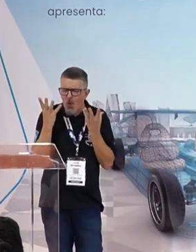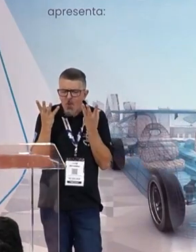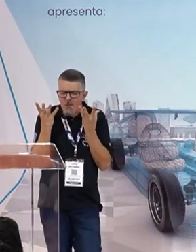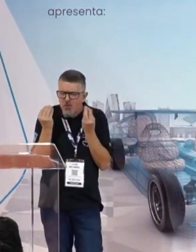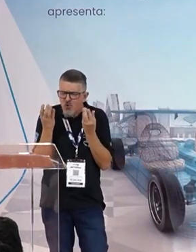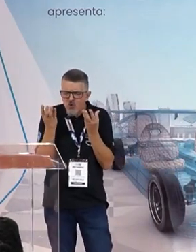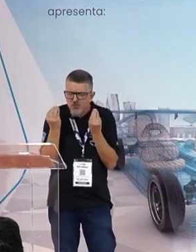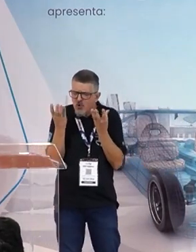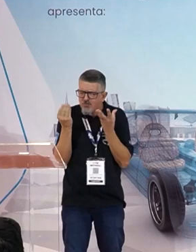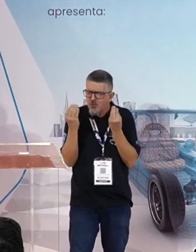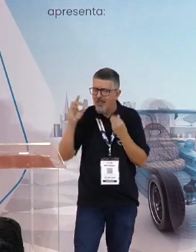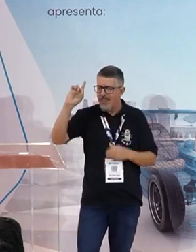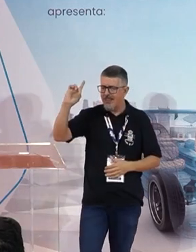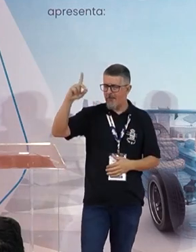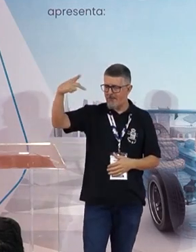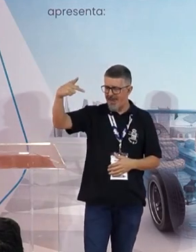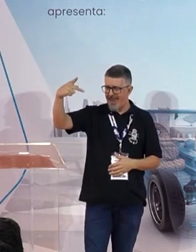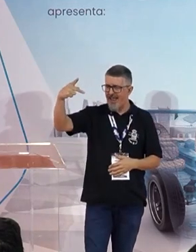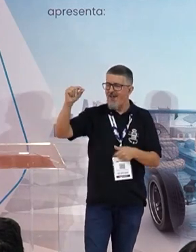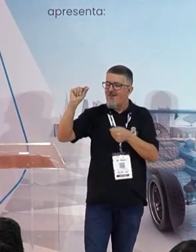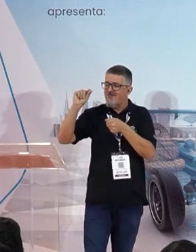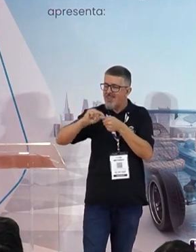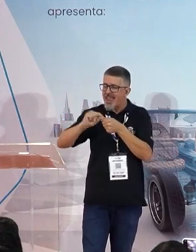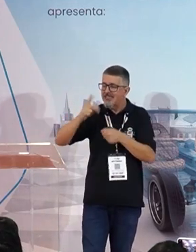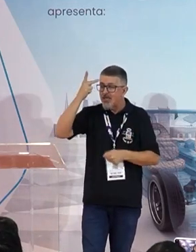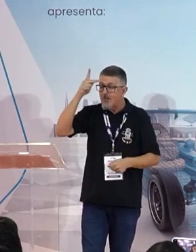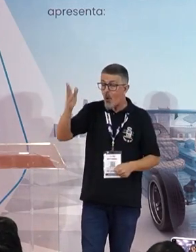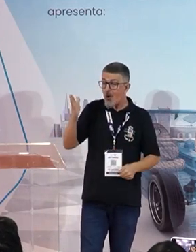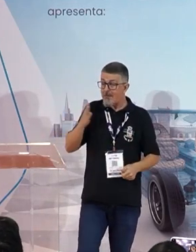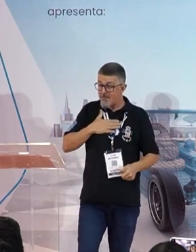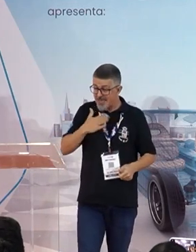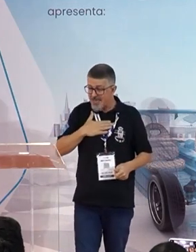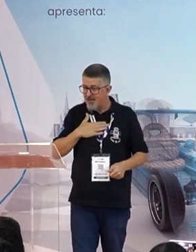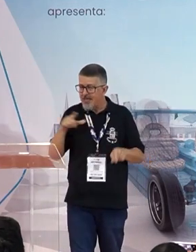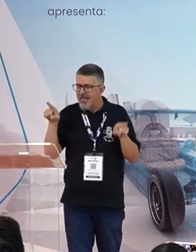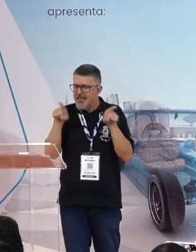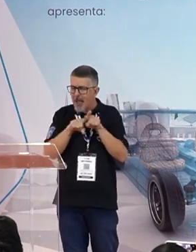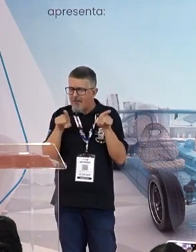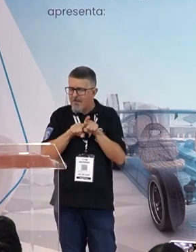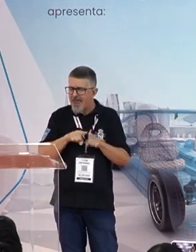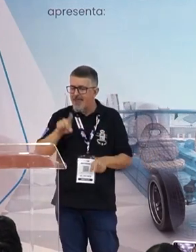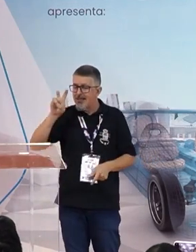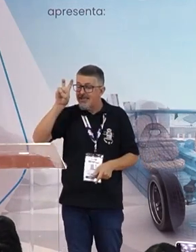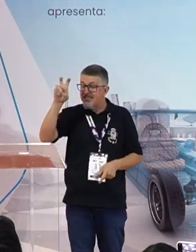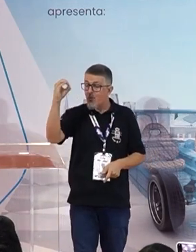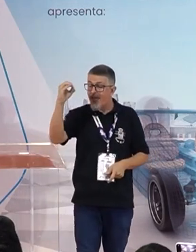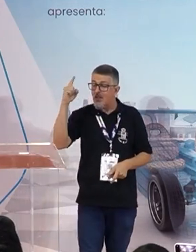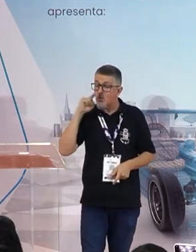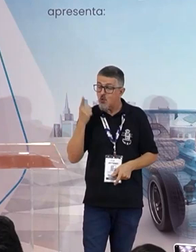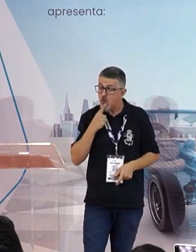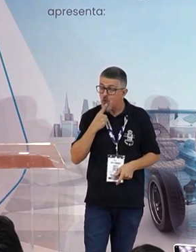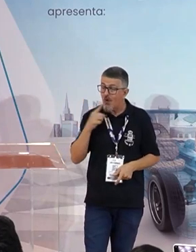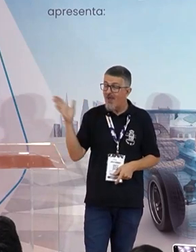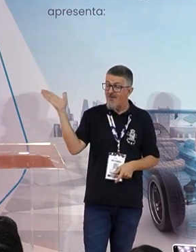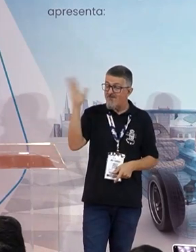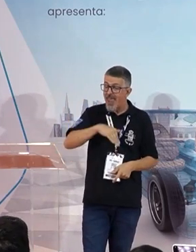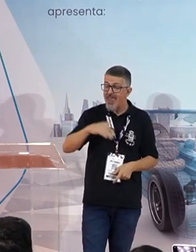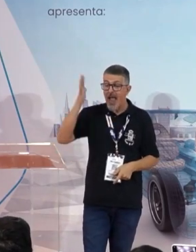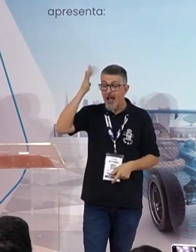demais a DFAI, tudo que está fazendo por mim e também pelos 50 surdos